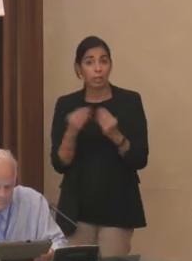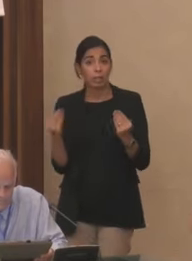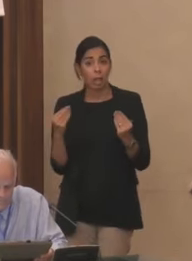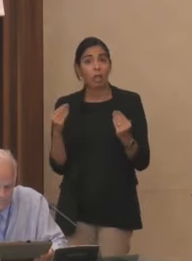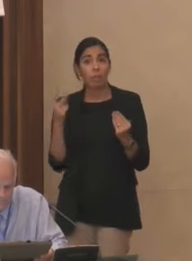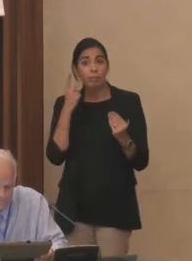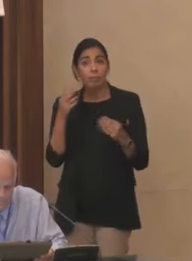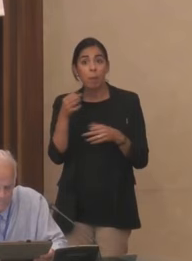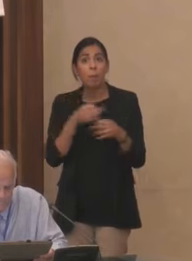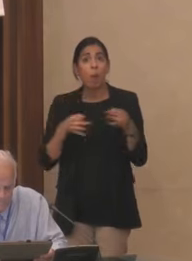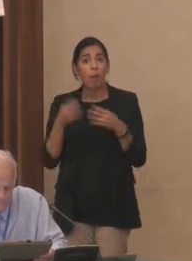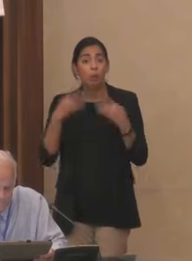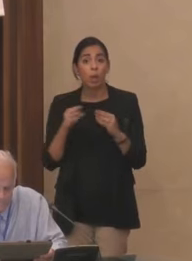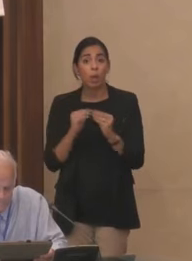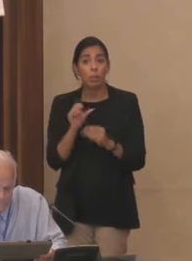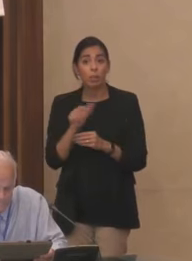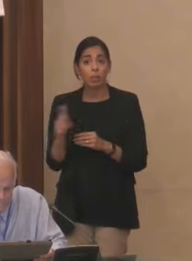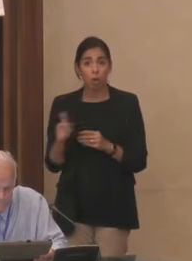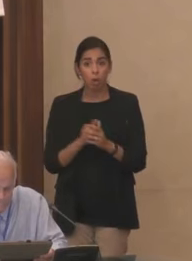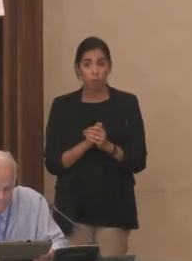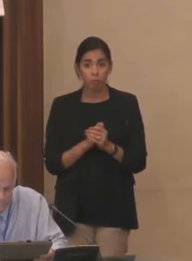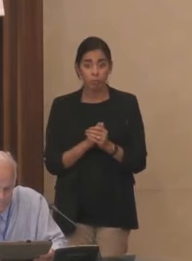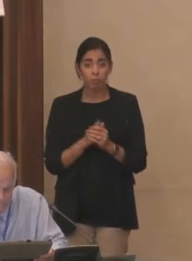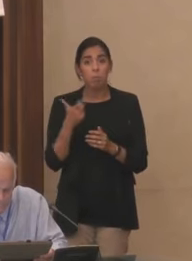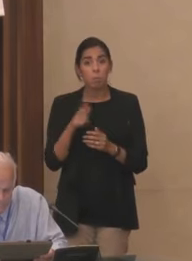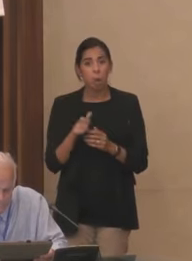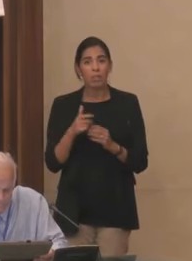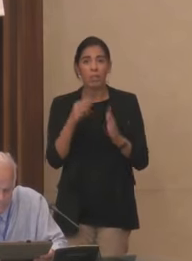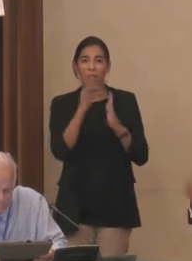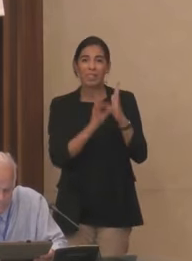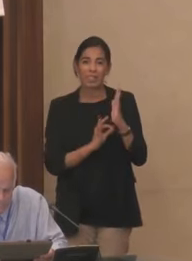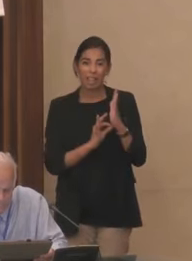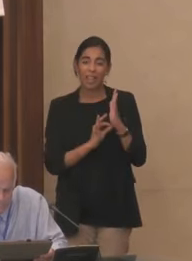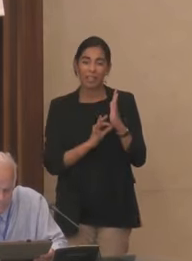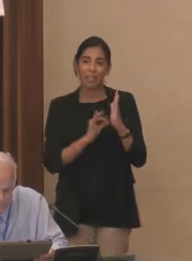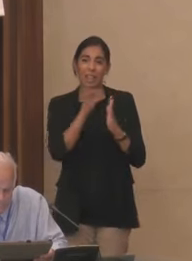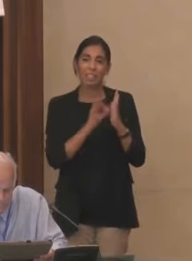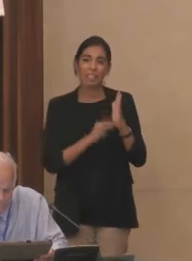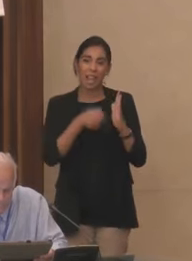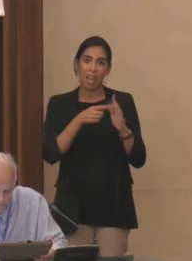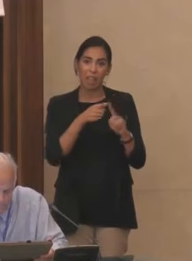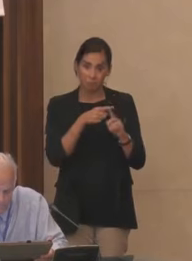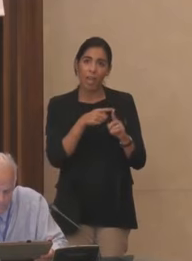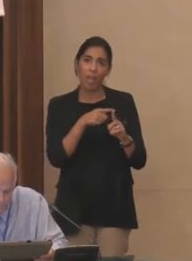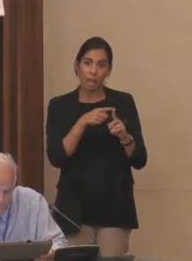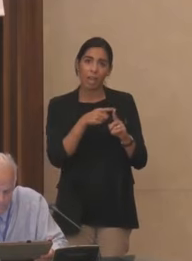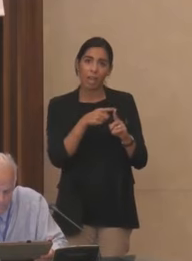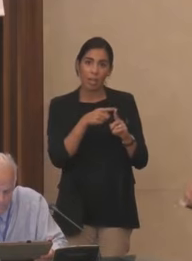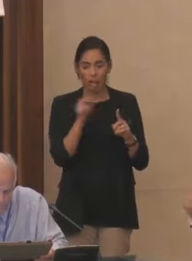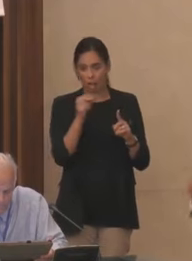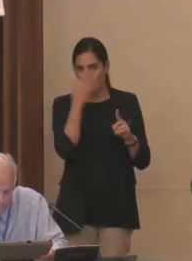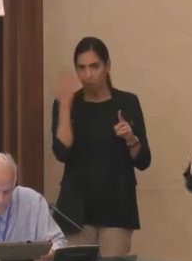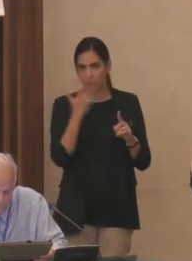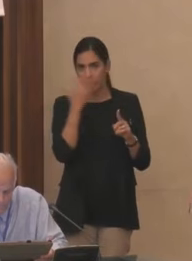perché sui server, ovviamente totalmente in maniera anonima, con dei codici alfanumerici, noi medici, i